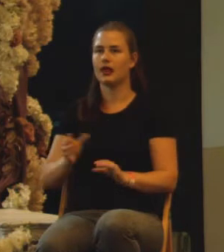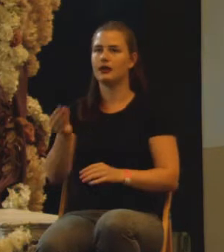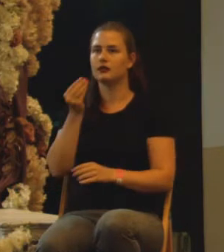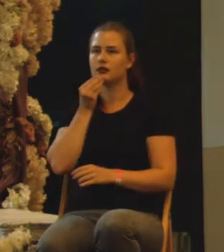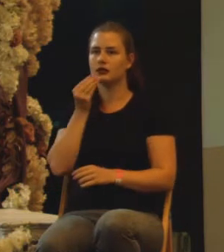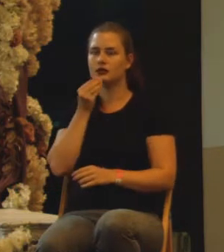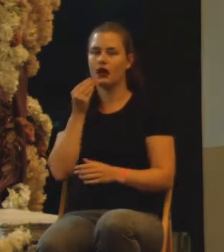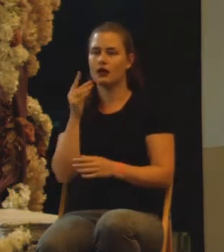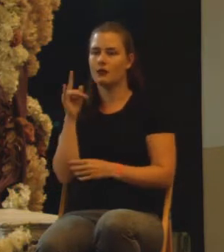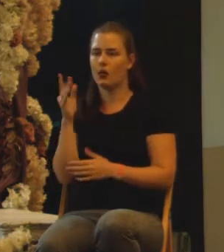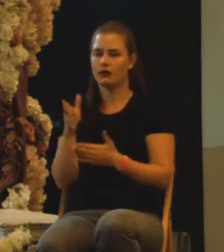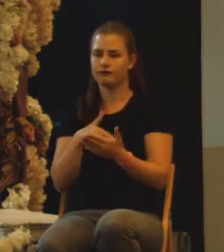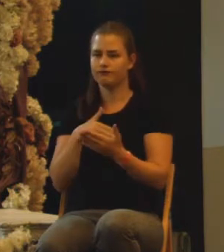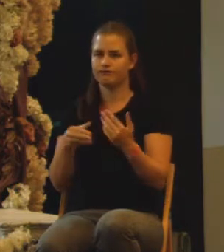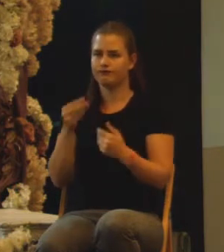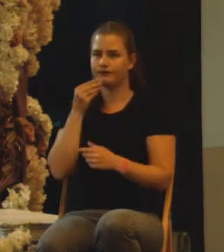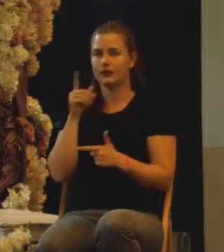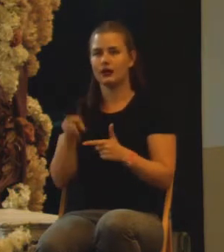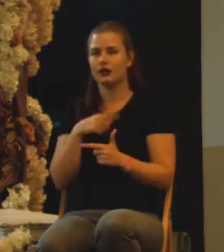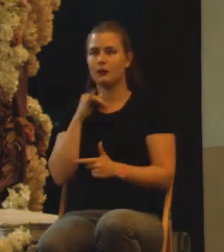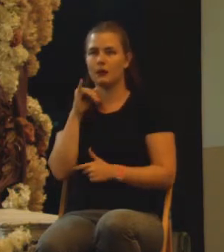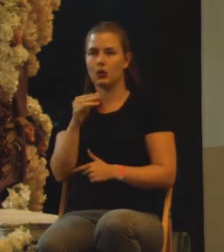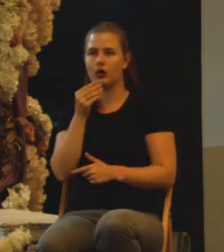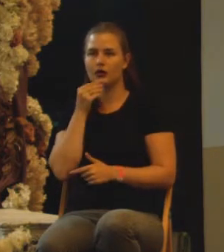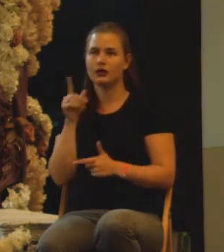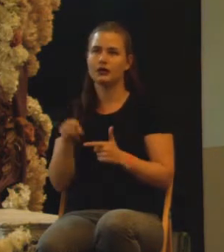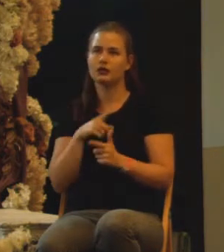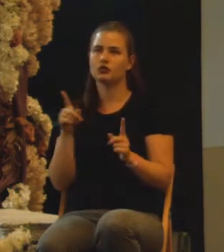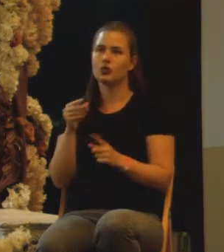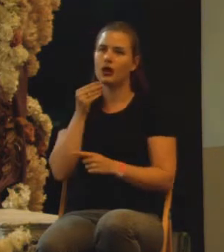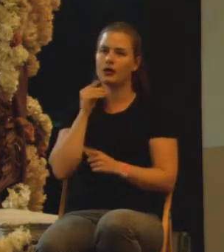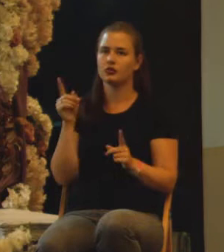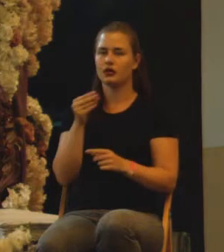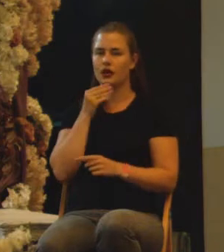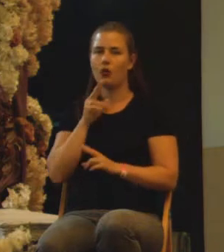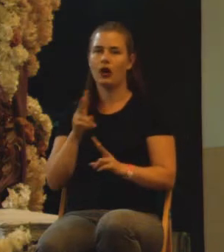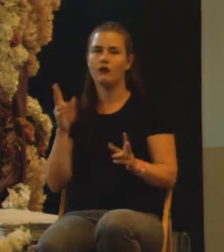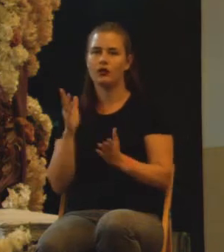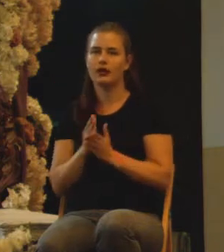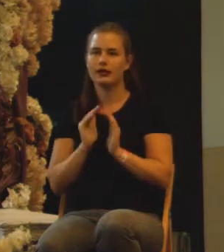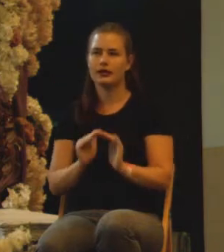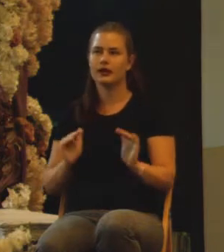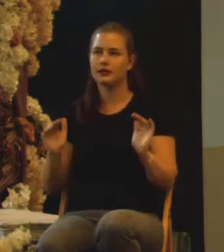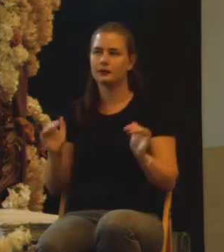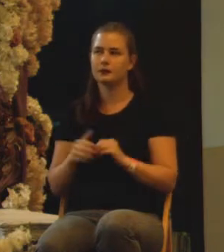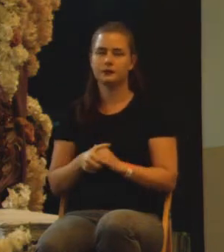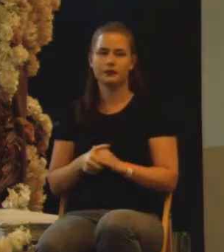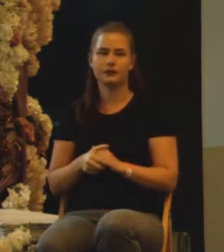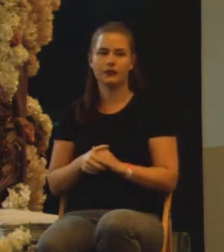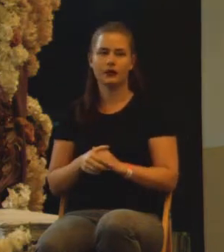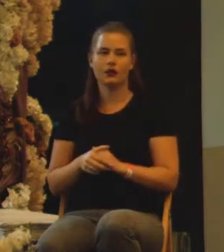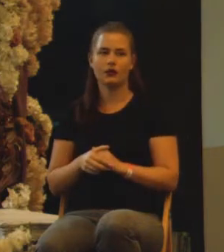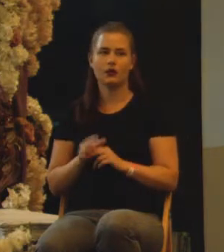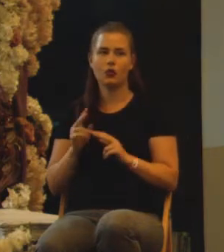Ну вот ребенок совсем не ест, да? Или плохо ест, или что-то ест, что-то не ест. У кого есть дети? У кого не